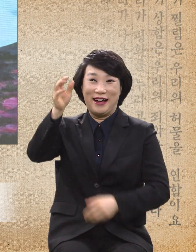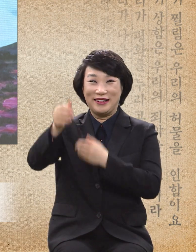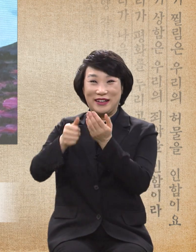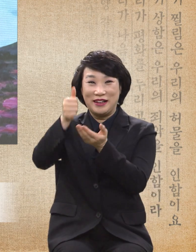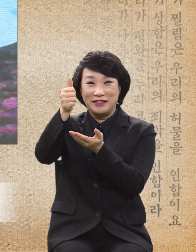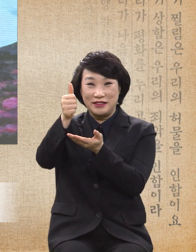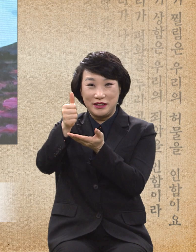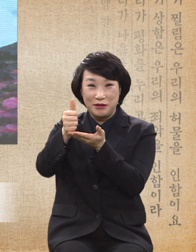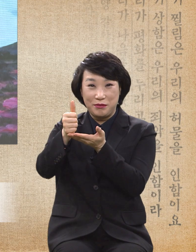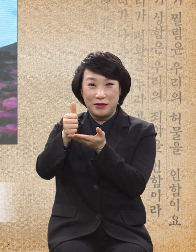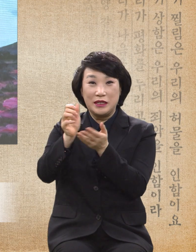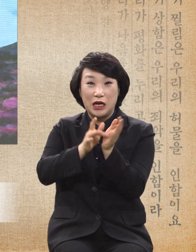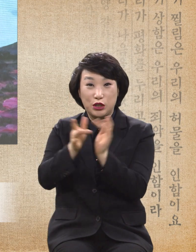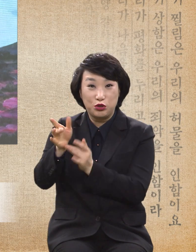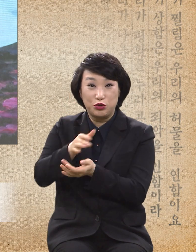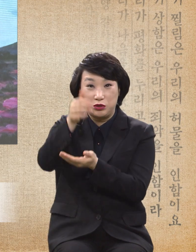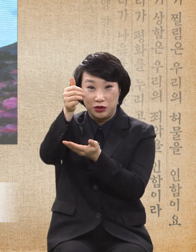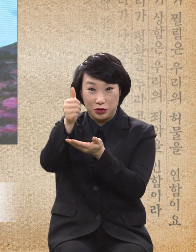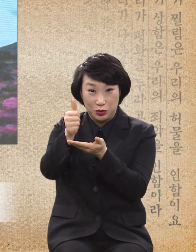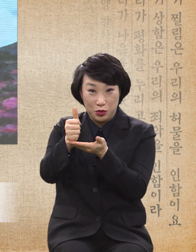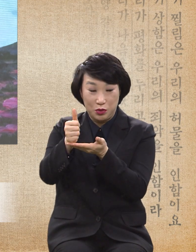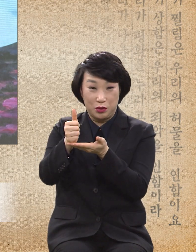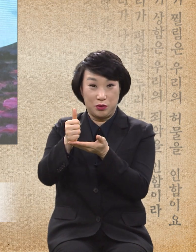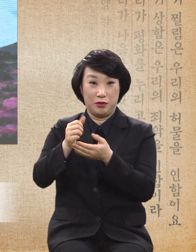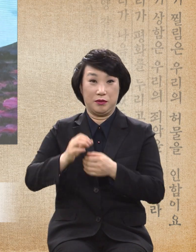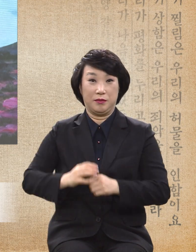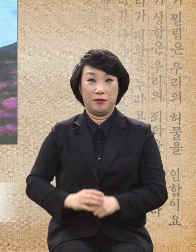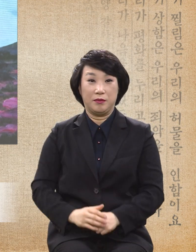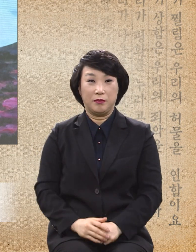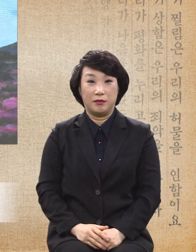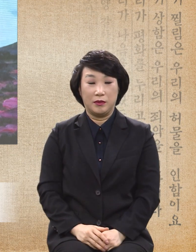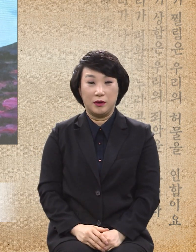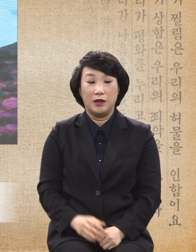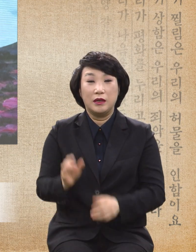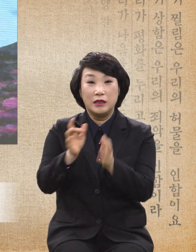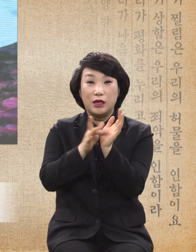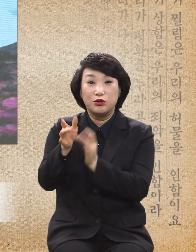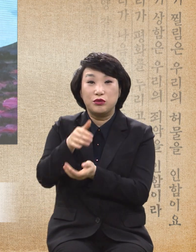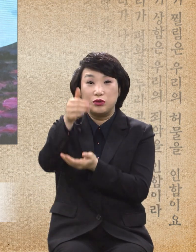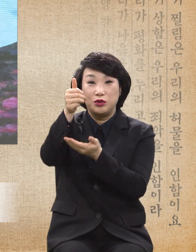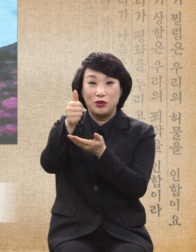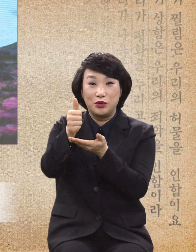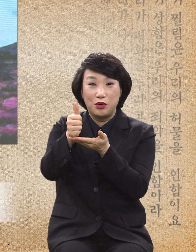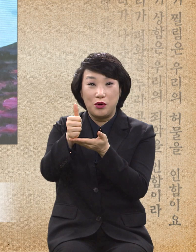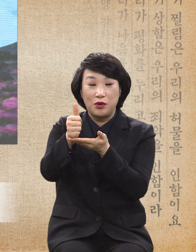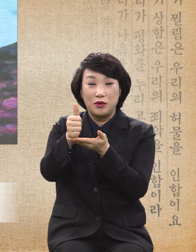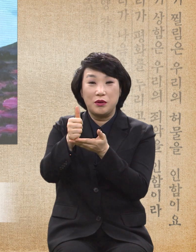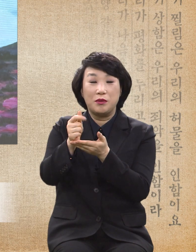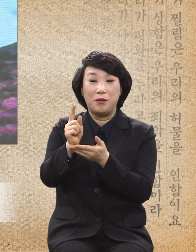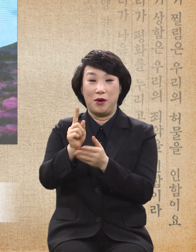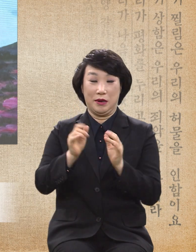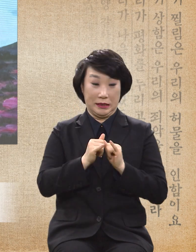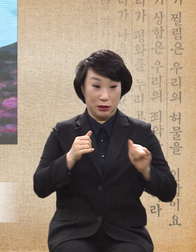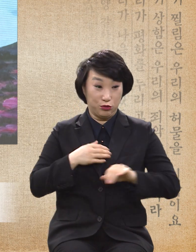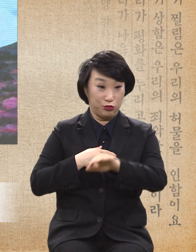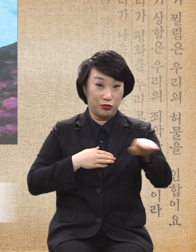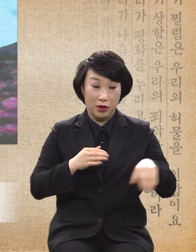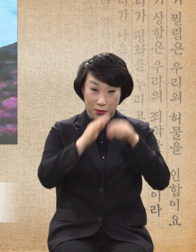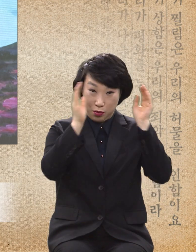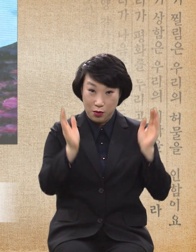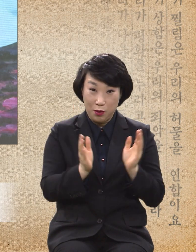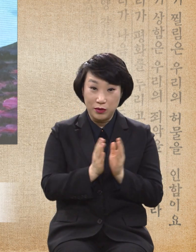하나님 예수 그리스도십니다. 예수 그리스도는 인류의